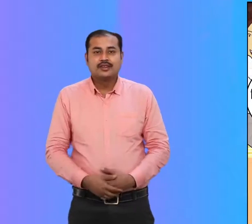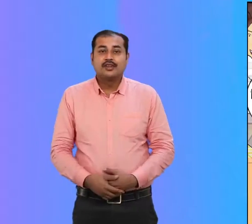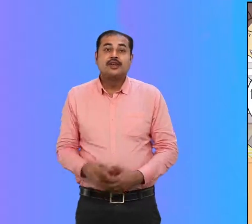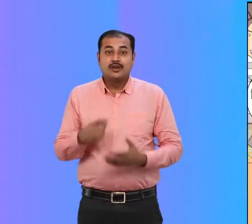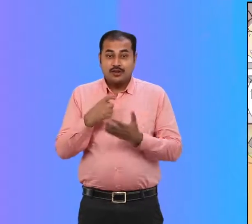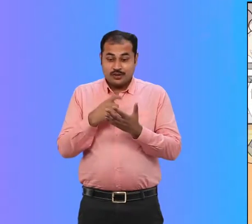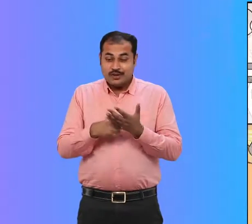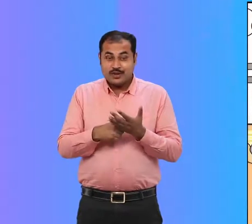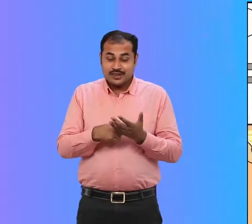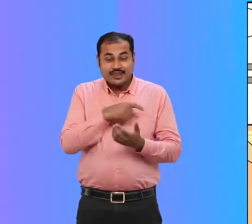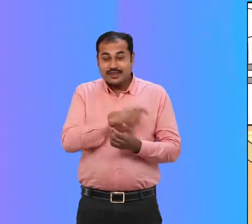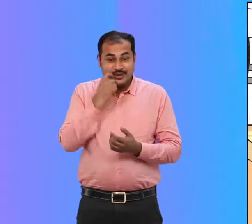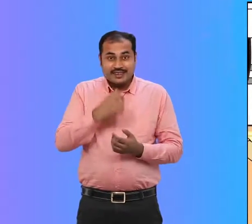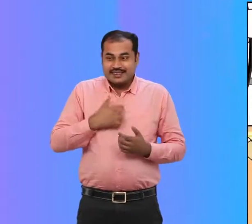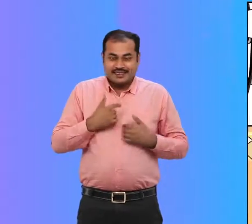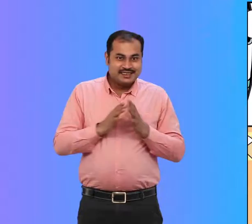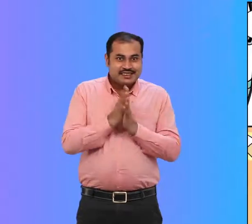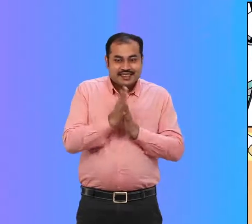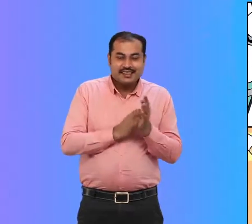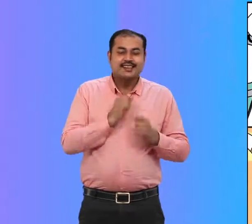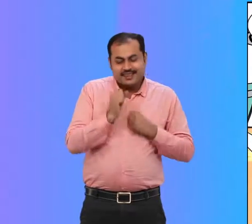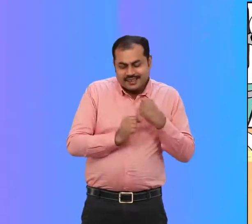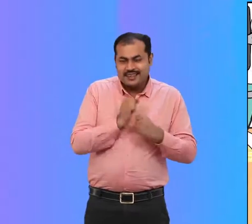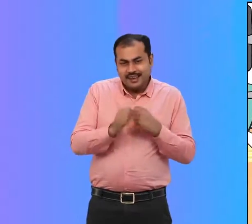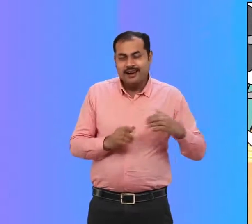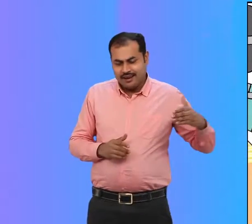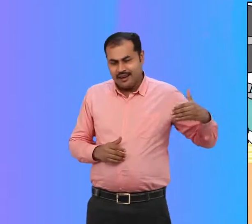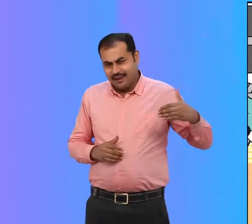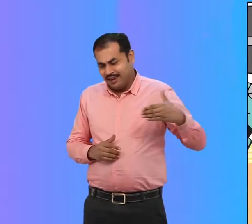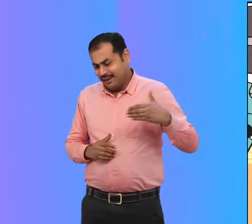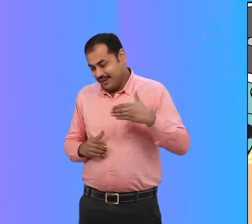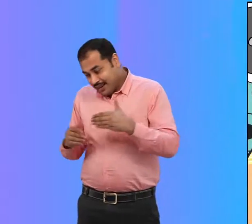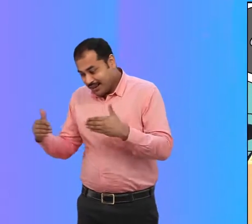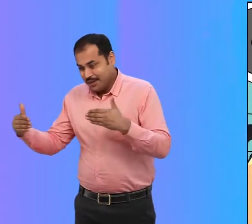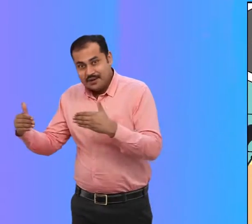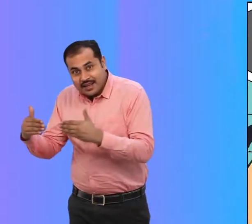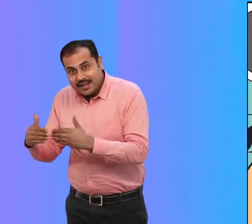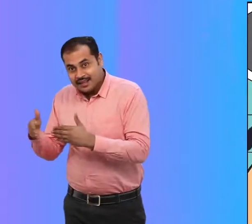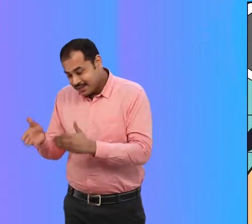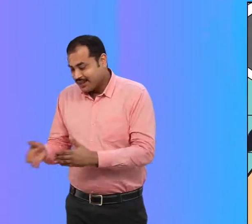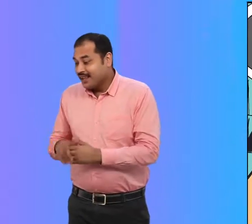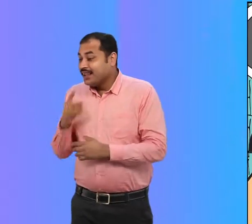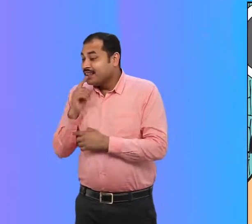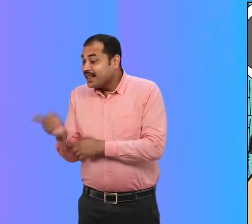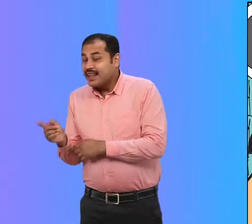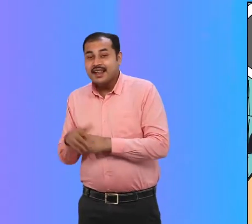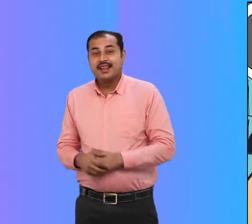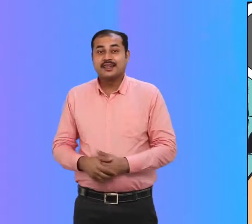कि रोहन उत्साह से भरा भागता हुआ आता है है और कहता